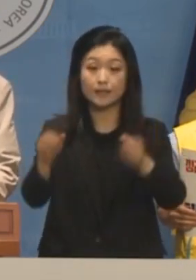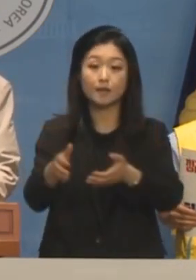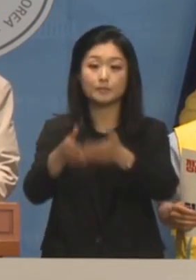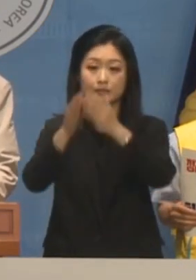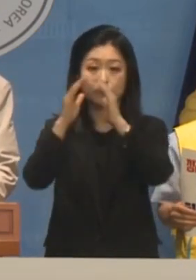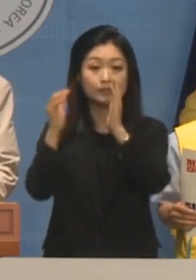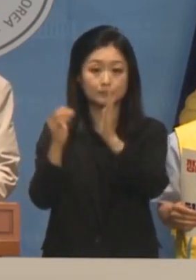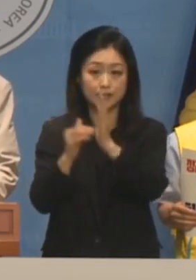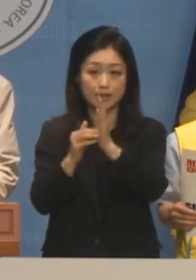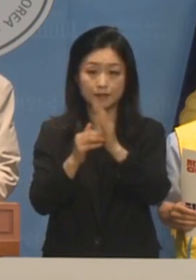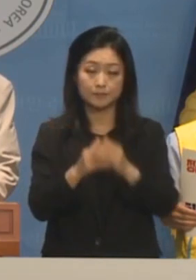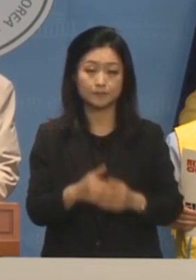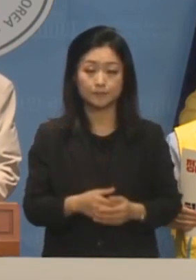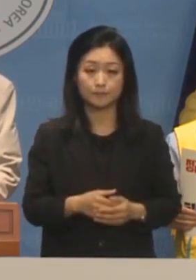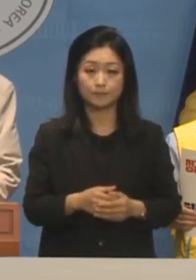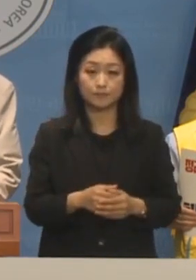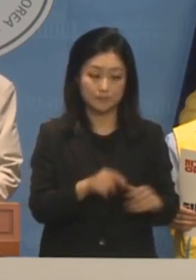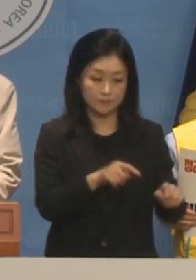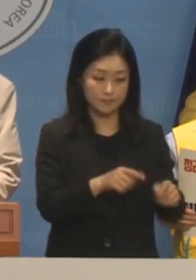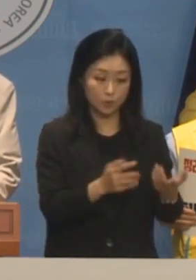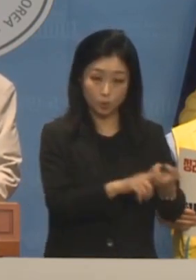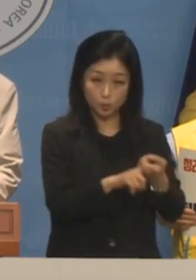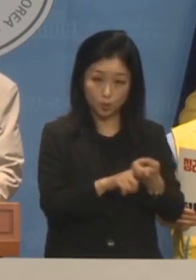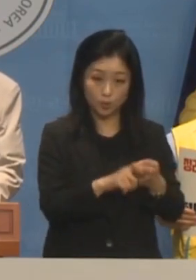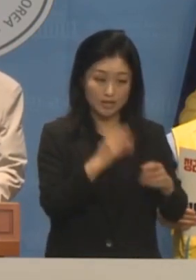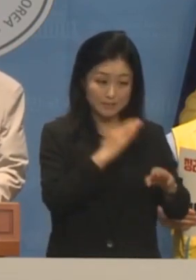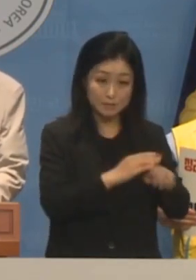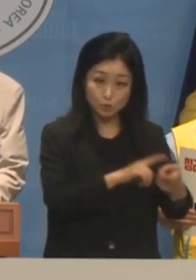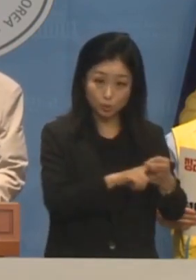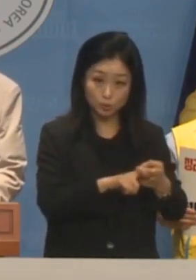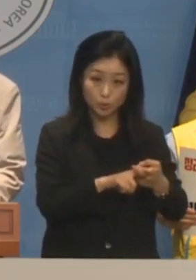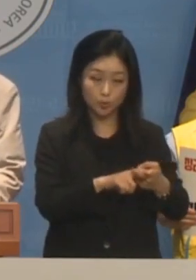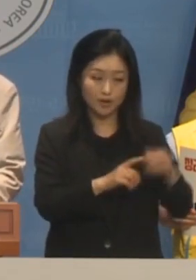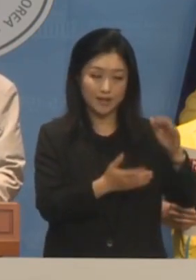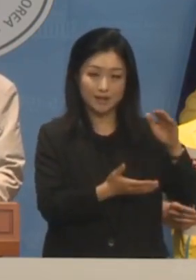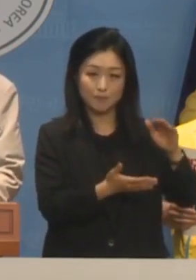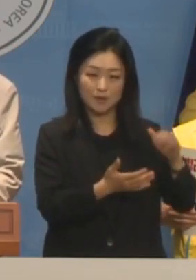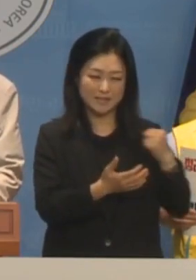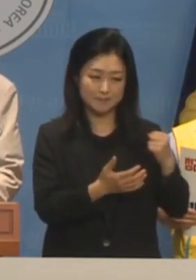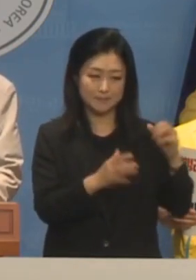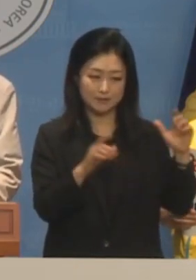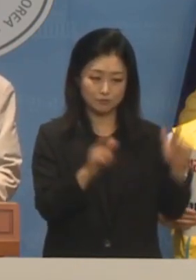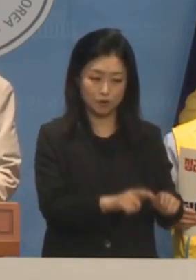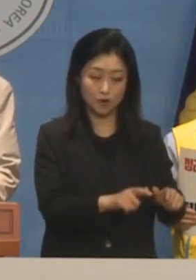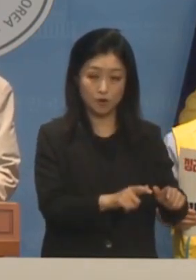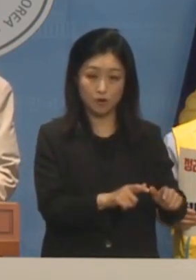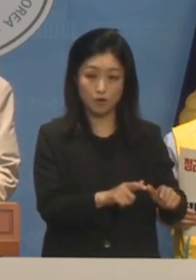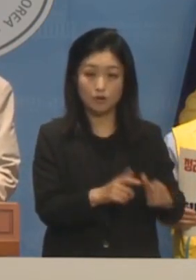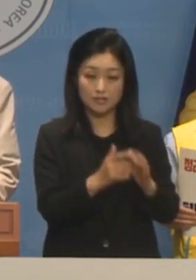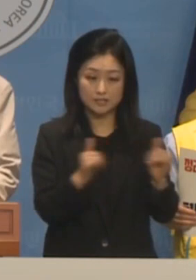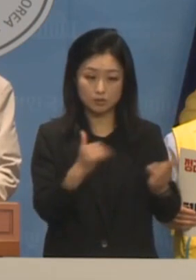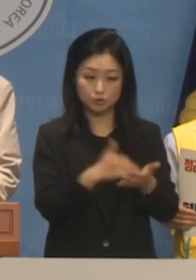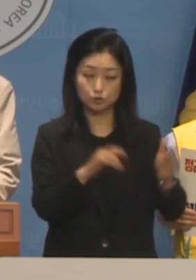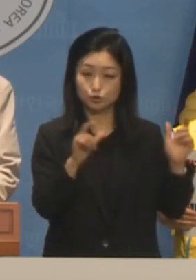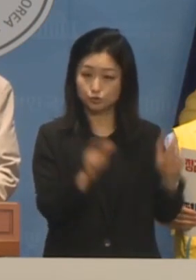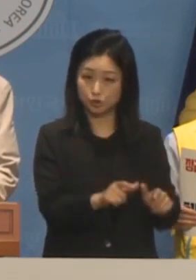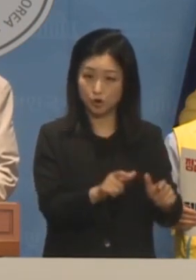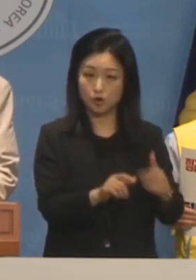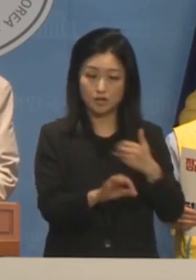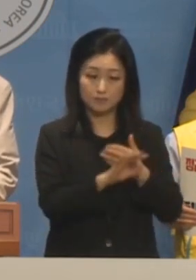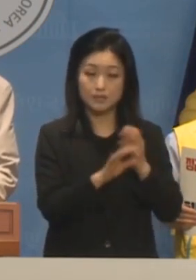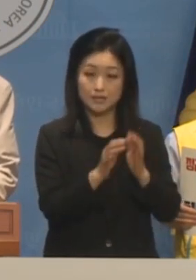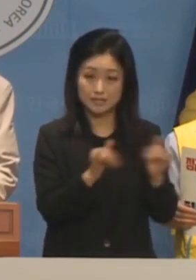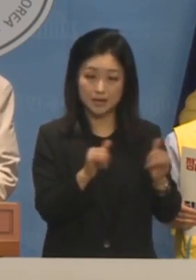왔습니다. 복수노조를 이용해서 민주노조를 약화시키고 그리고 임금 삭감을 명문화하고 인원을 감축하고